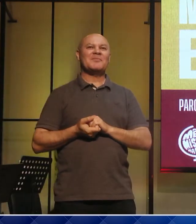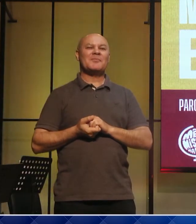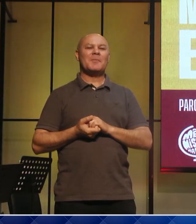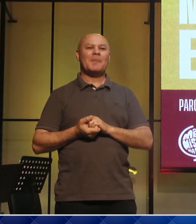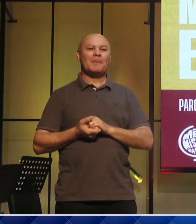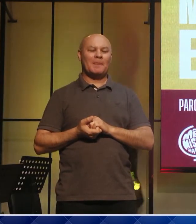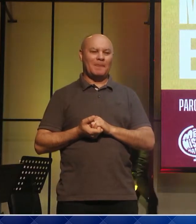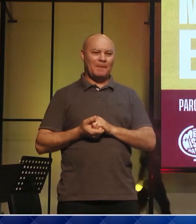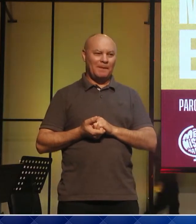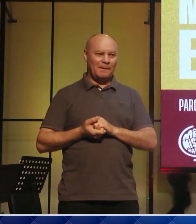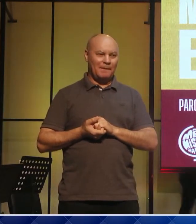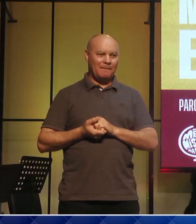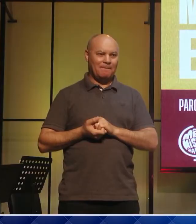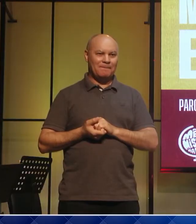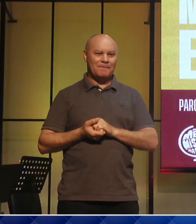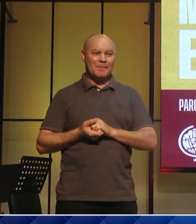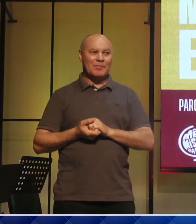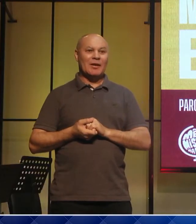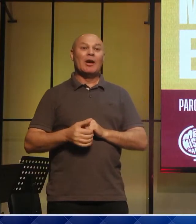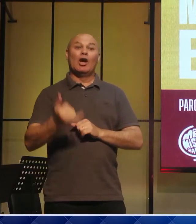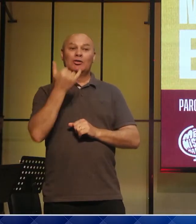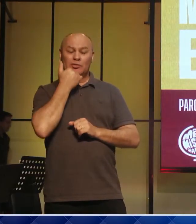Eu vou tentar terminar.